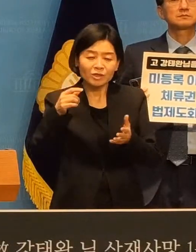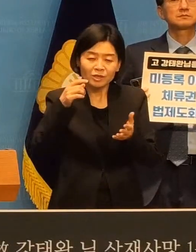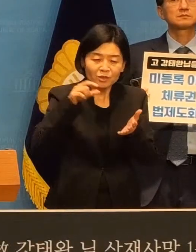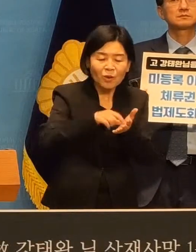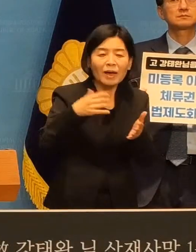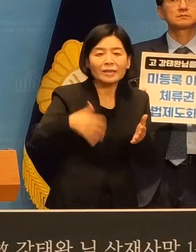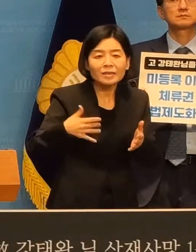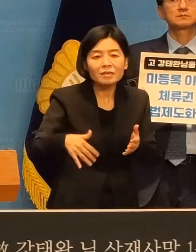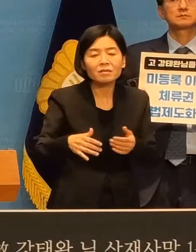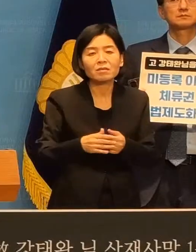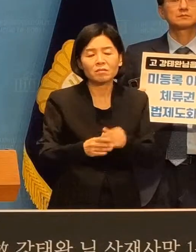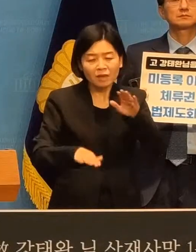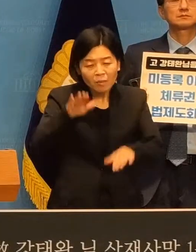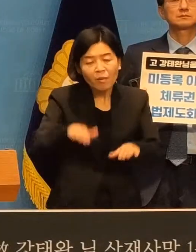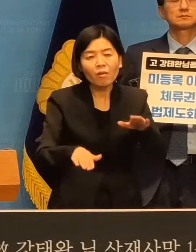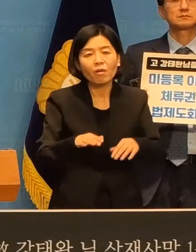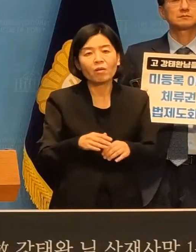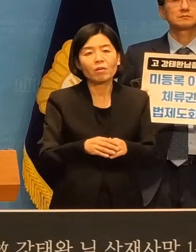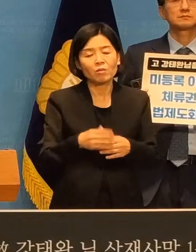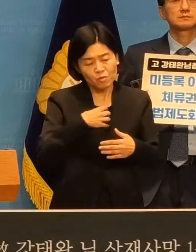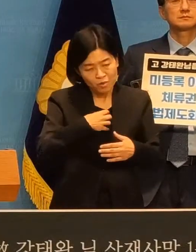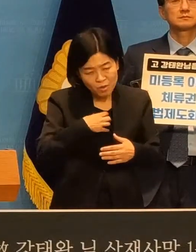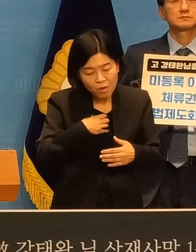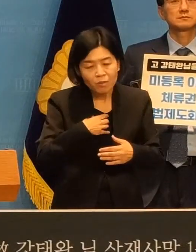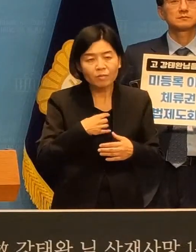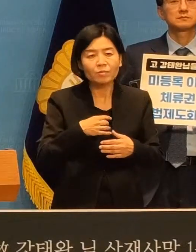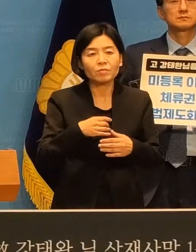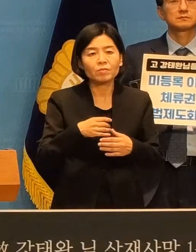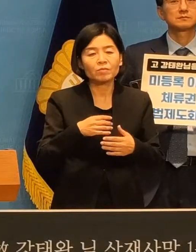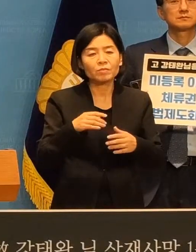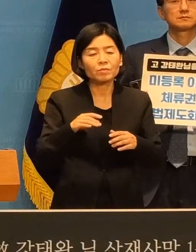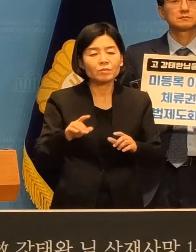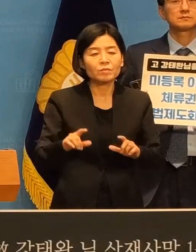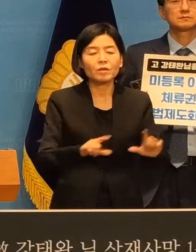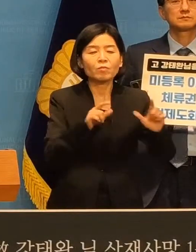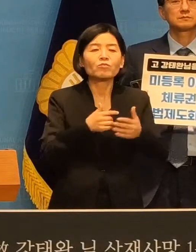위험하고 불안정한 노동 환경을 고스란히 보여주고 있기 때문이다.